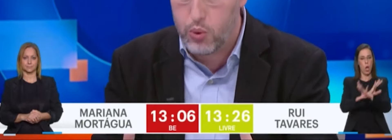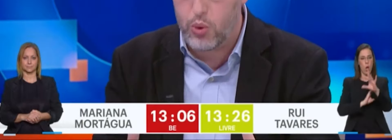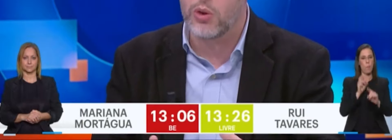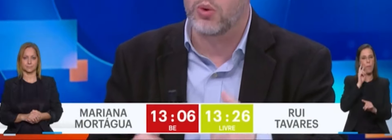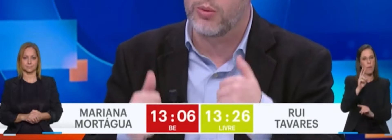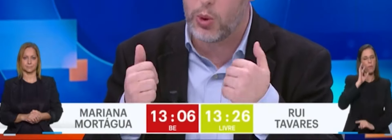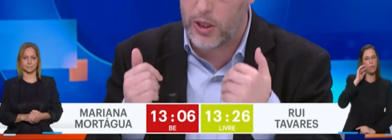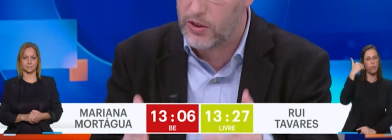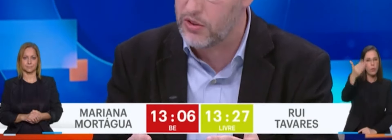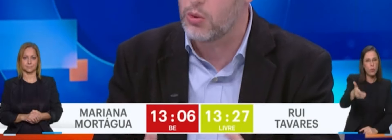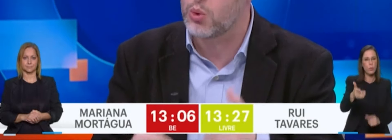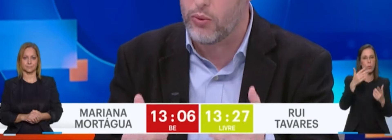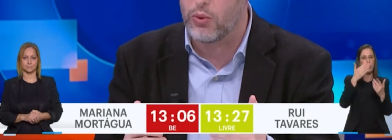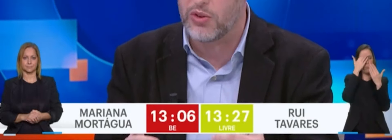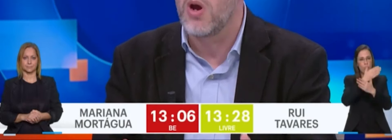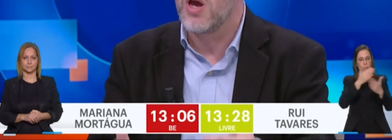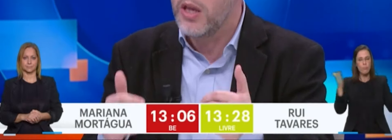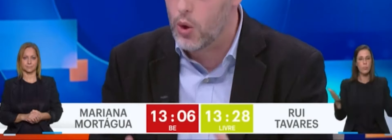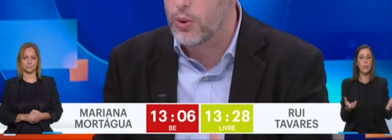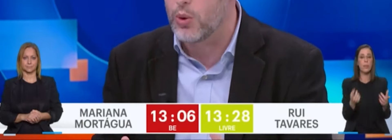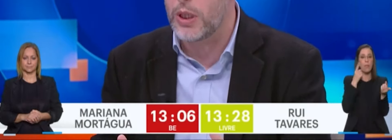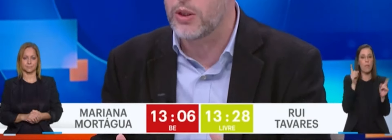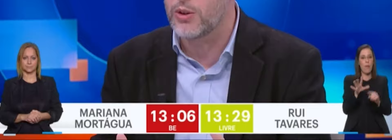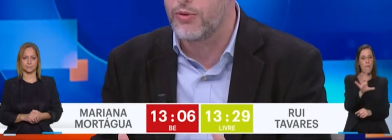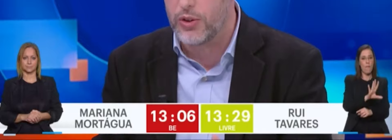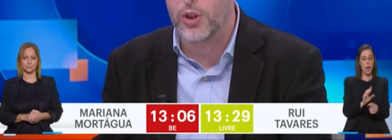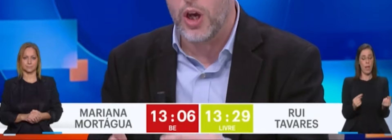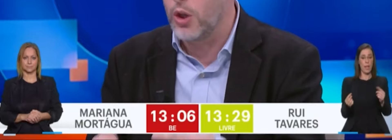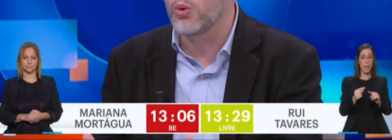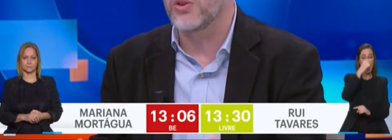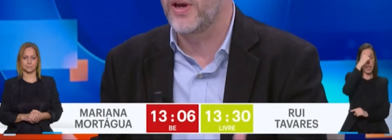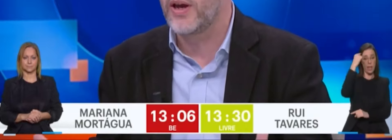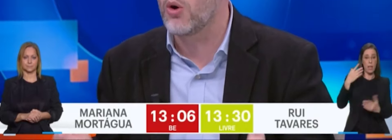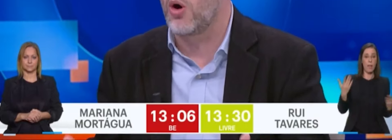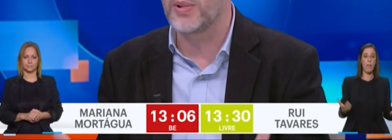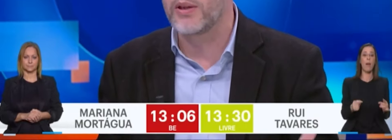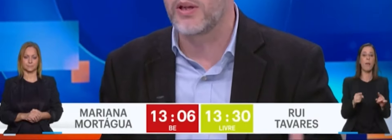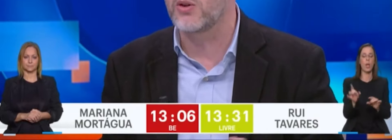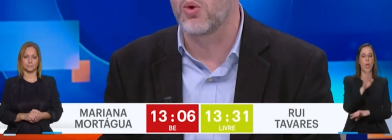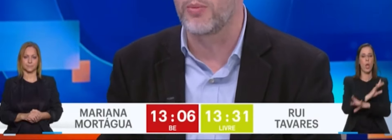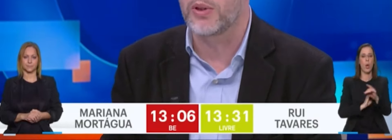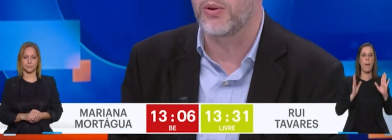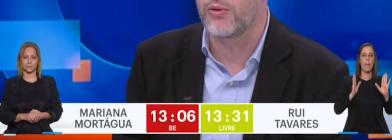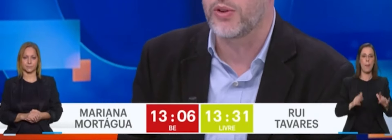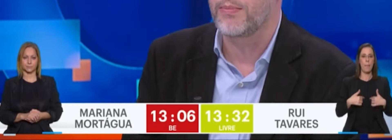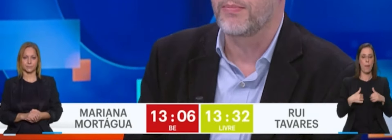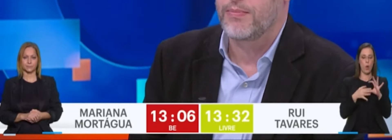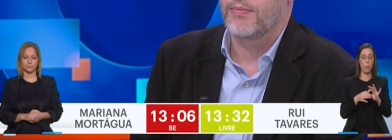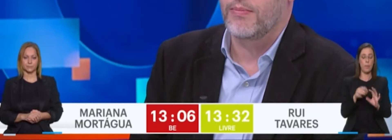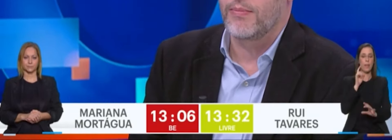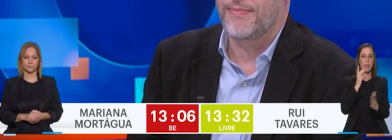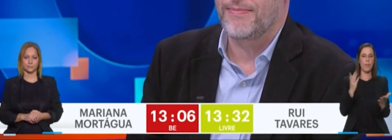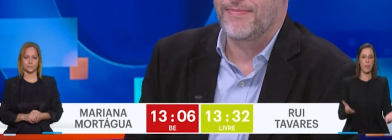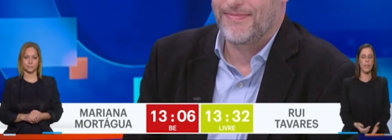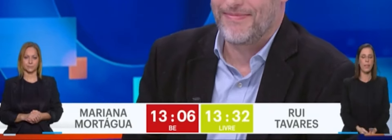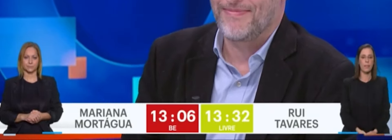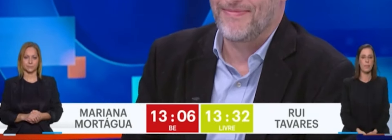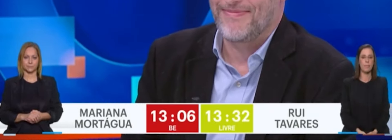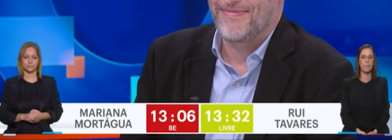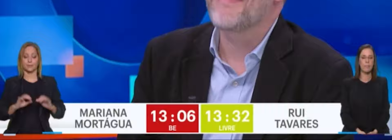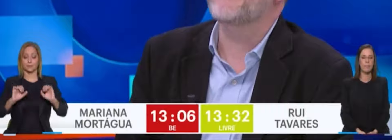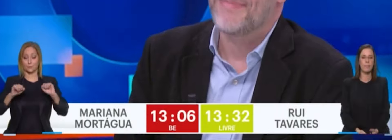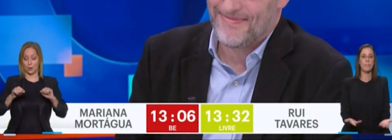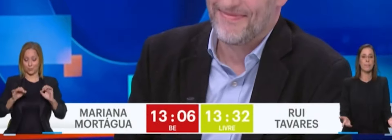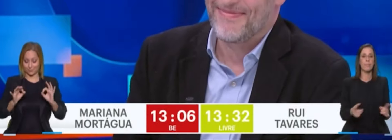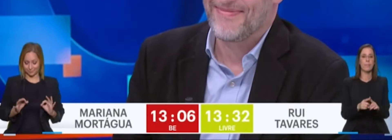uma visão de futuro da sua democratização da sua Fundação incluindo nos debates difíceis e um deles é a Europa tem que ter a sua cooperação eem defesa acabamos com um acordo